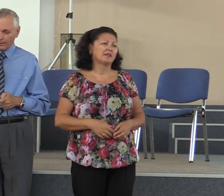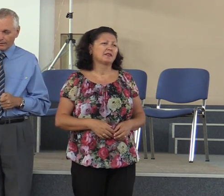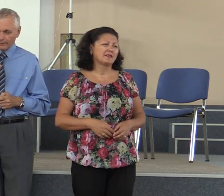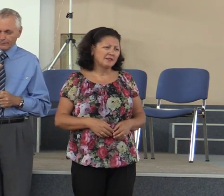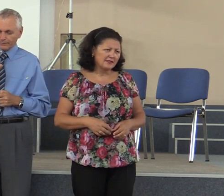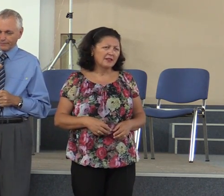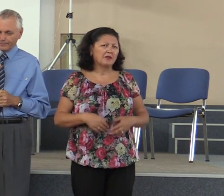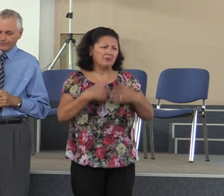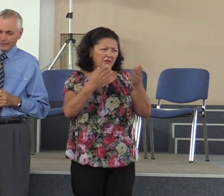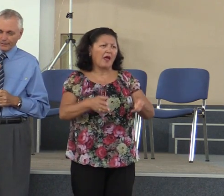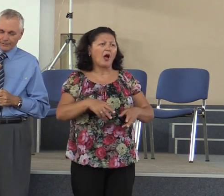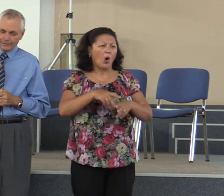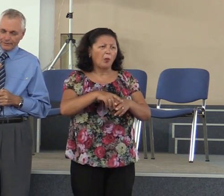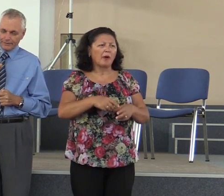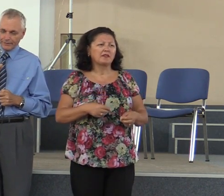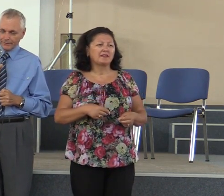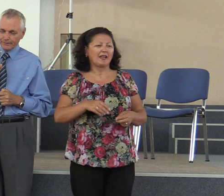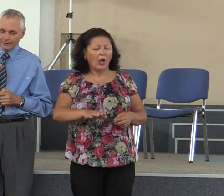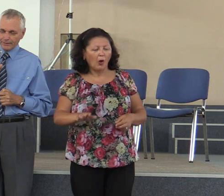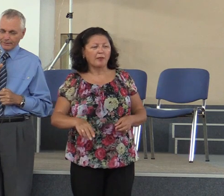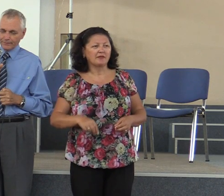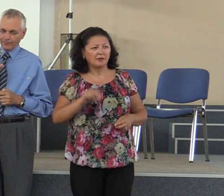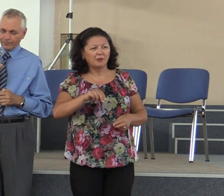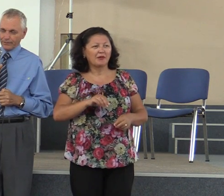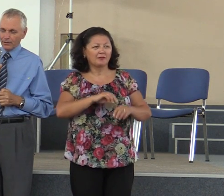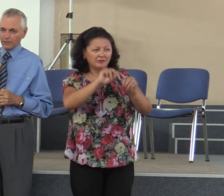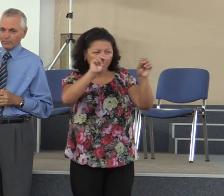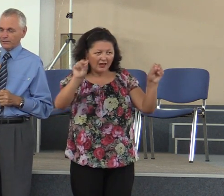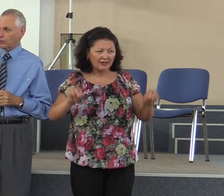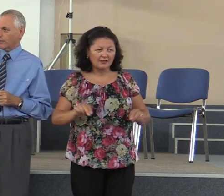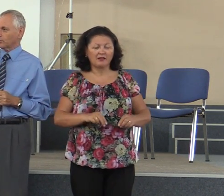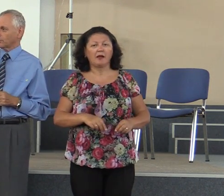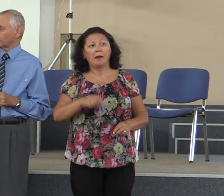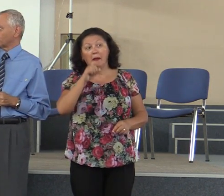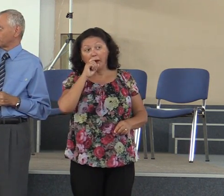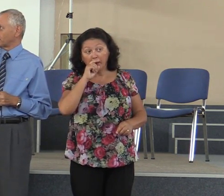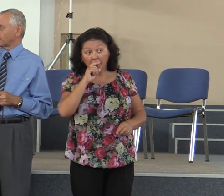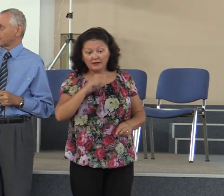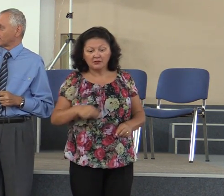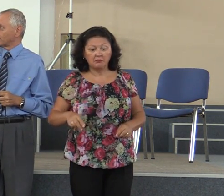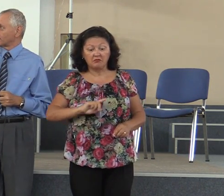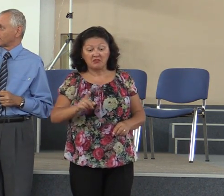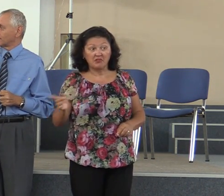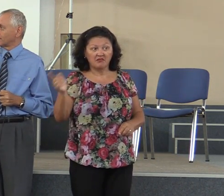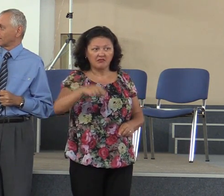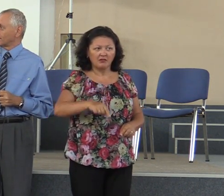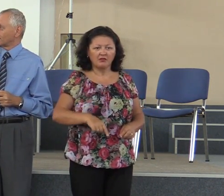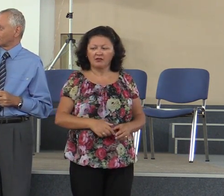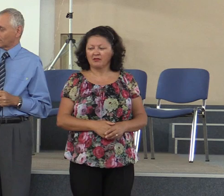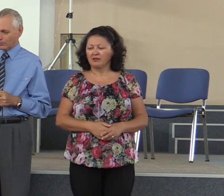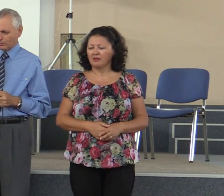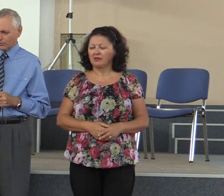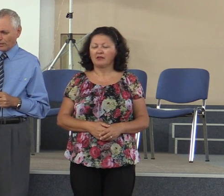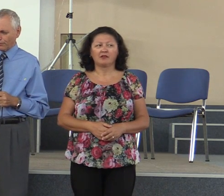harta. The boy came back real soon. Dar băiețelul s-a întors foarte repede. What's